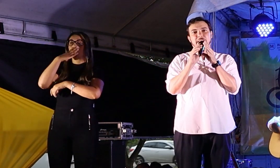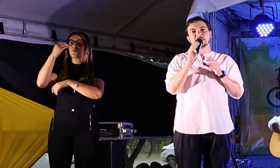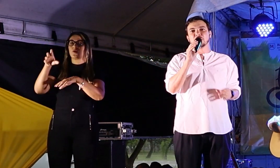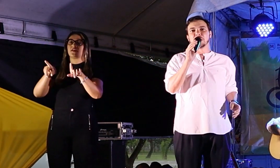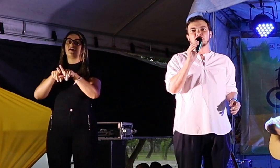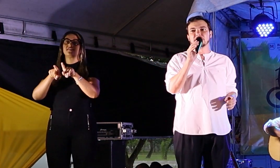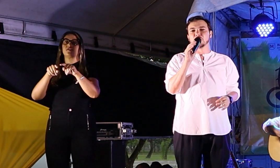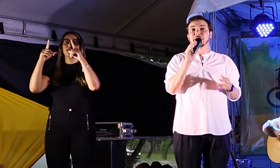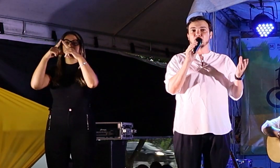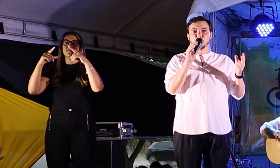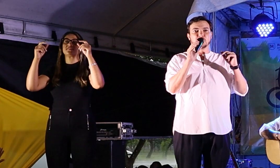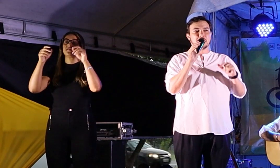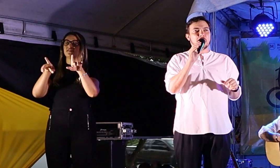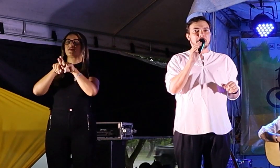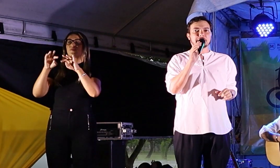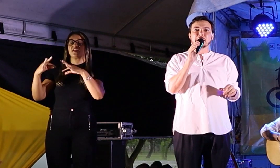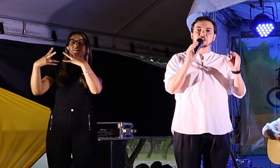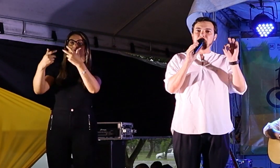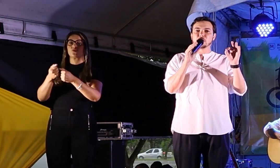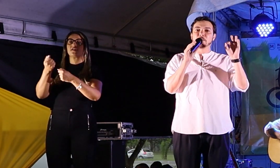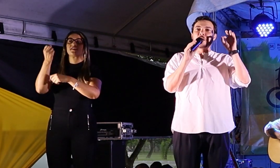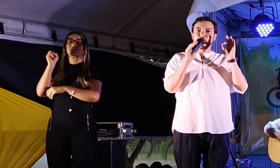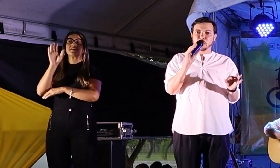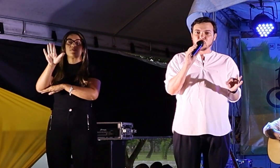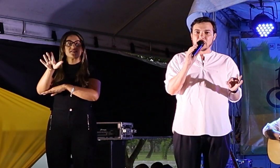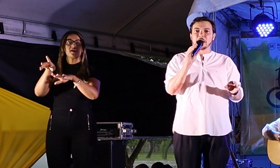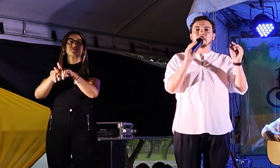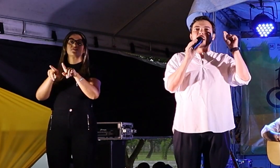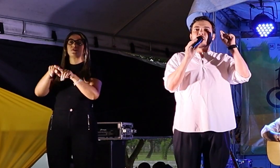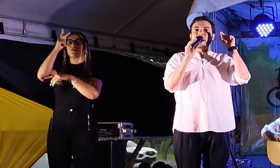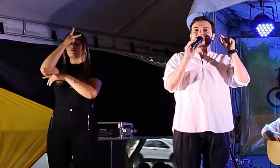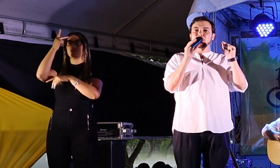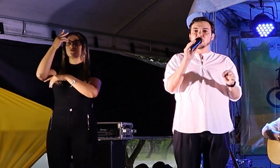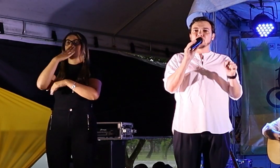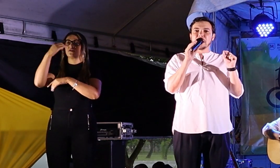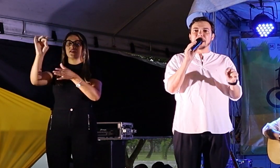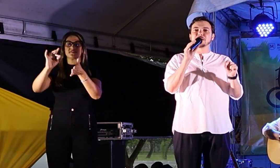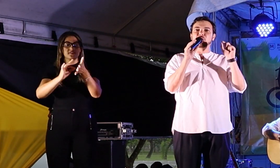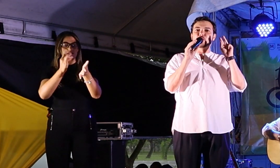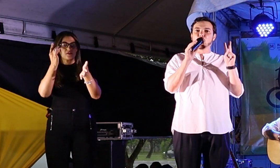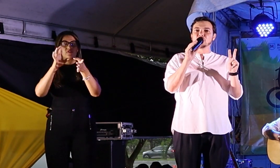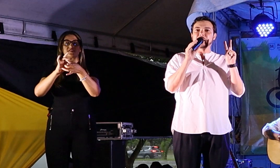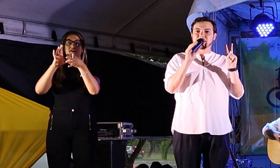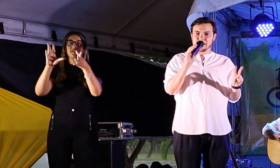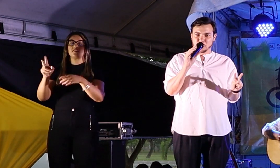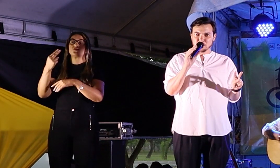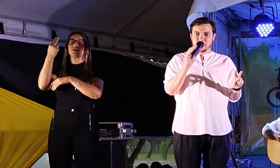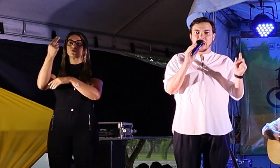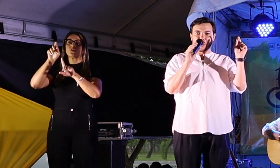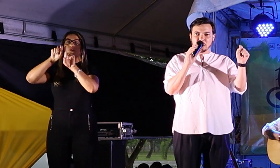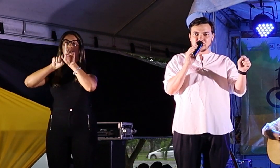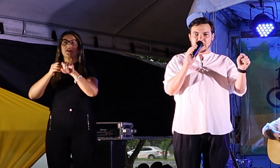hoje no Brasil inteiro, Bartô Blues, mais tarde. Então é isso. Festival do Guará, as inscrições vão estar abertas dia 2 de